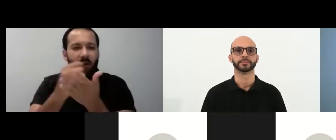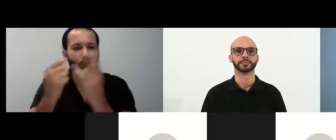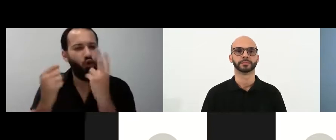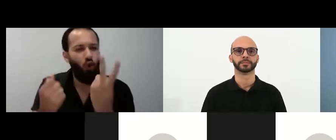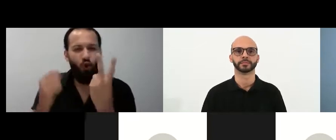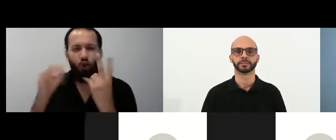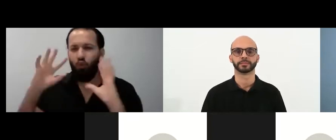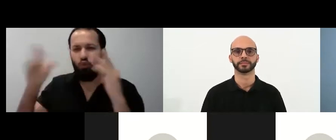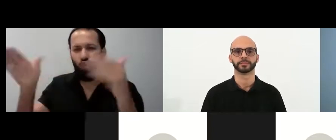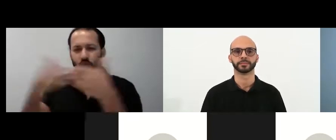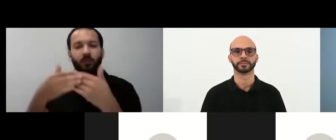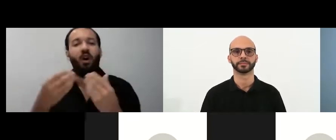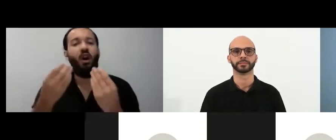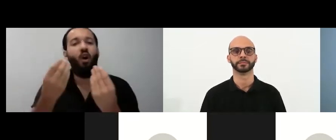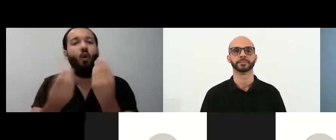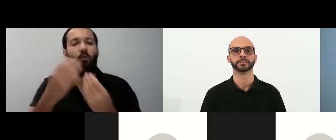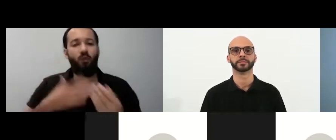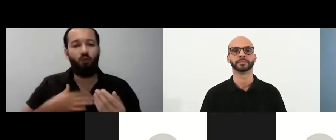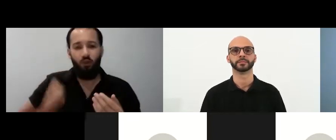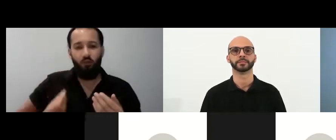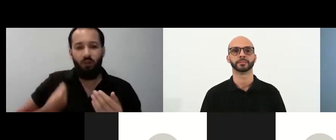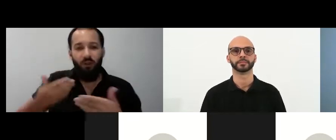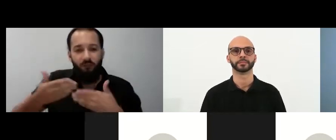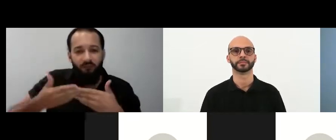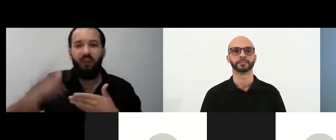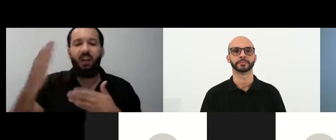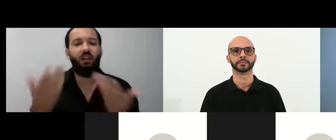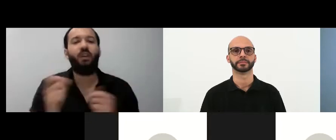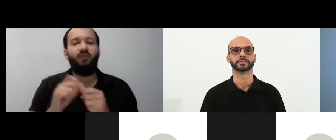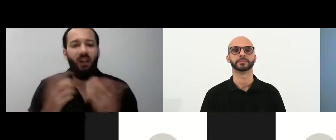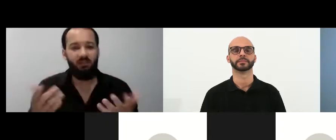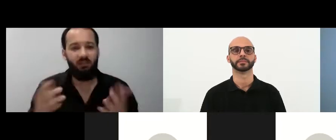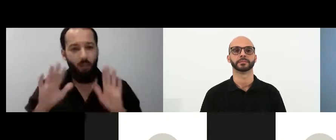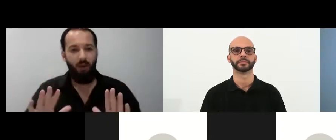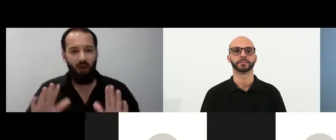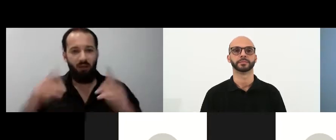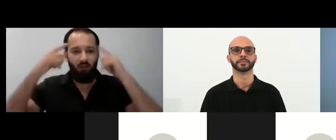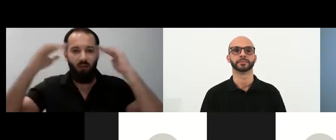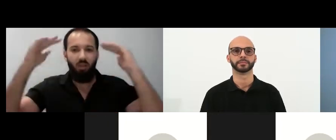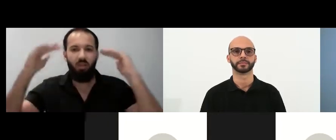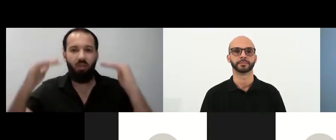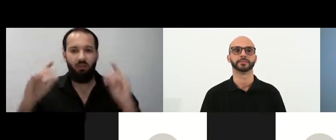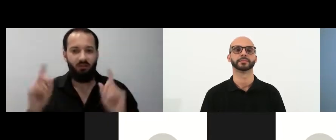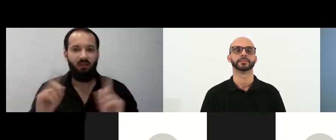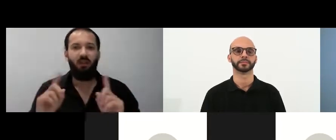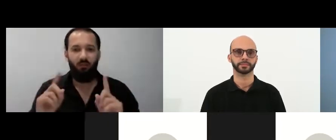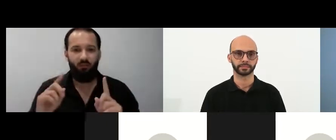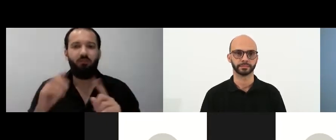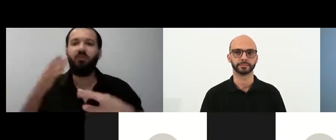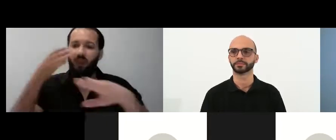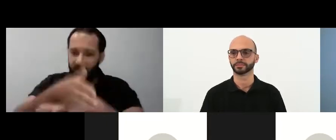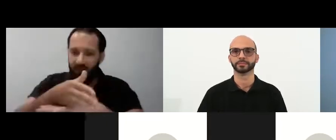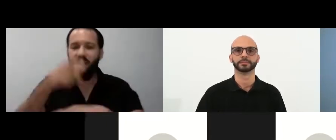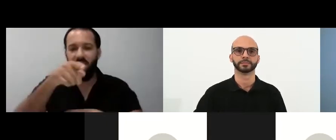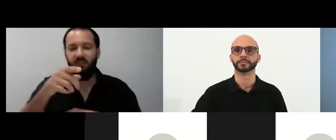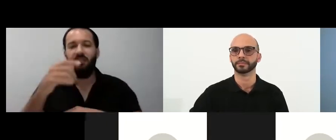os supermercados, as farmácias, vários locais estão fechados, mas como que